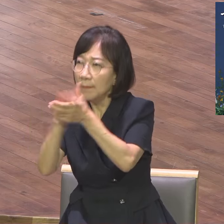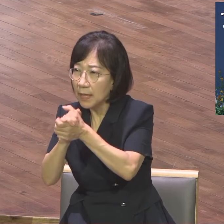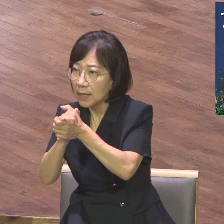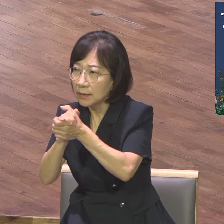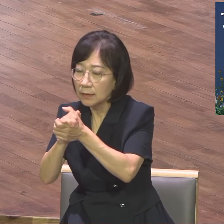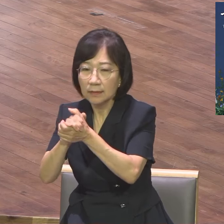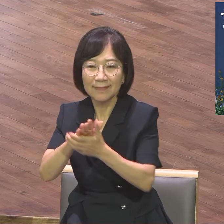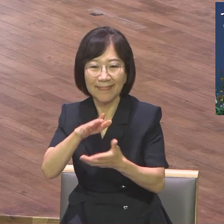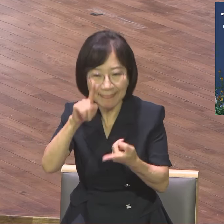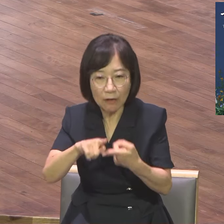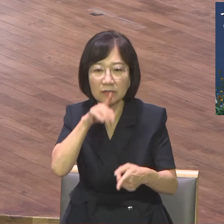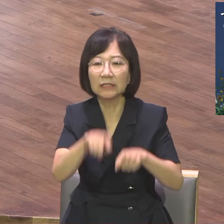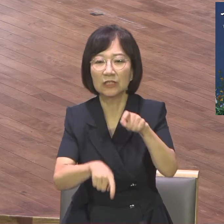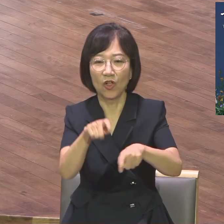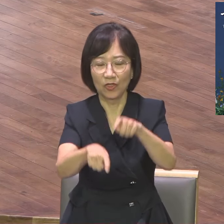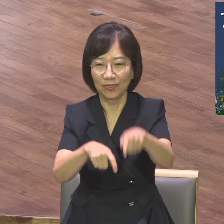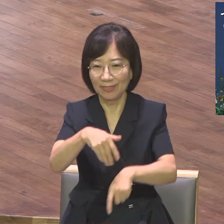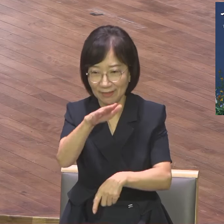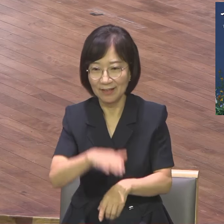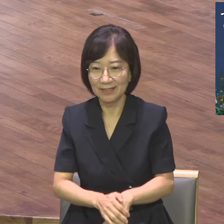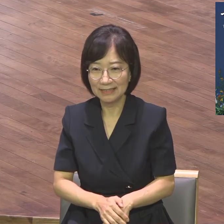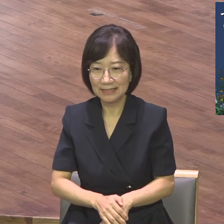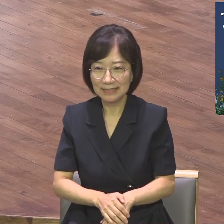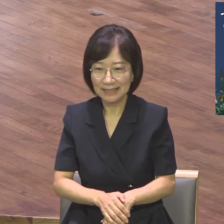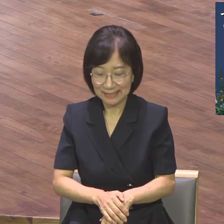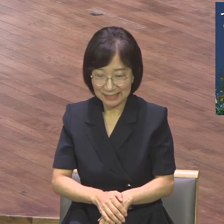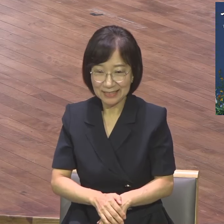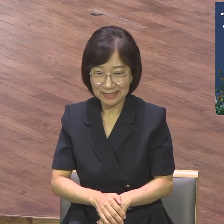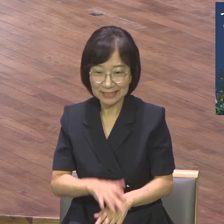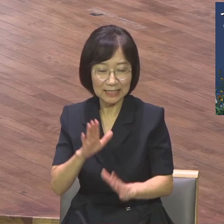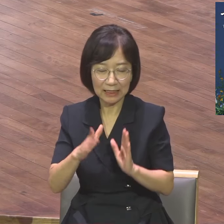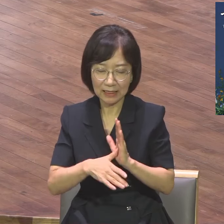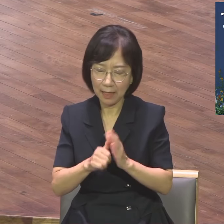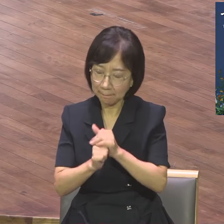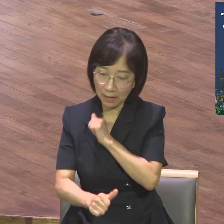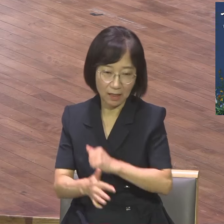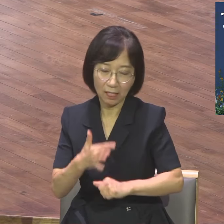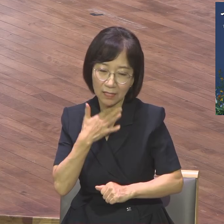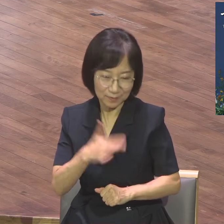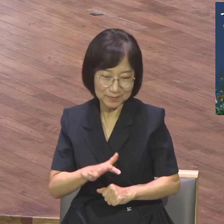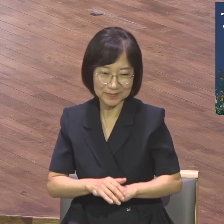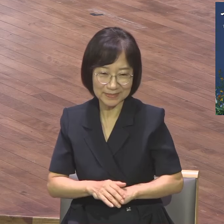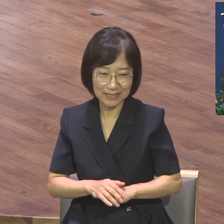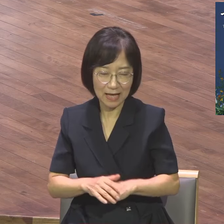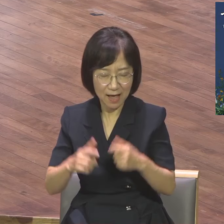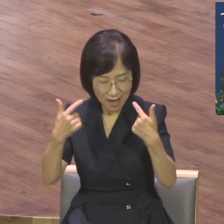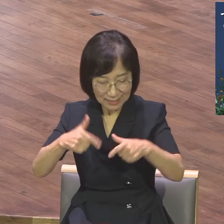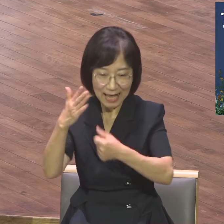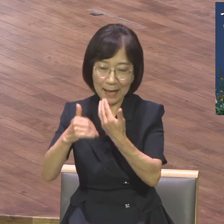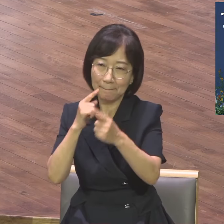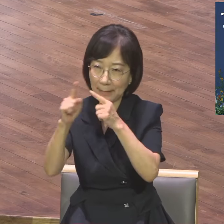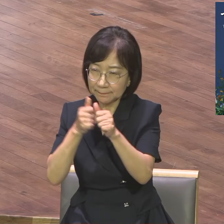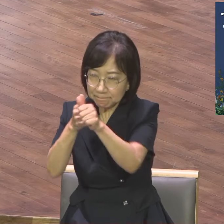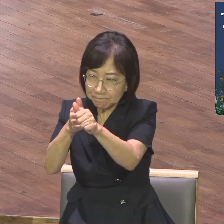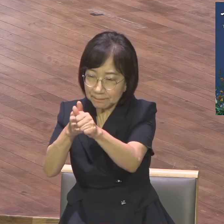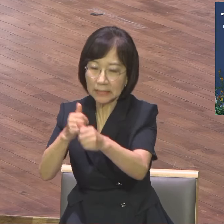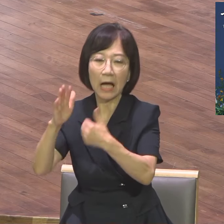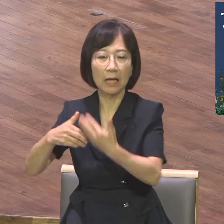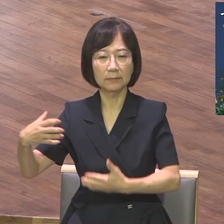알겠냐고. 내게 주신 거 그대로 가는 겁니다. 한 번도 실패한 적이 없어요. 하나님 책임져